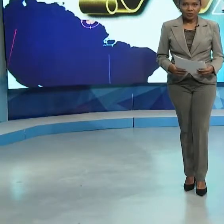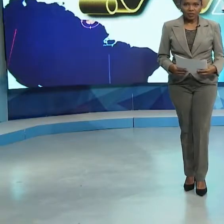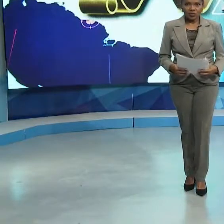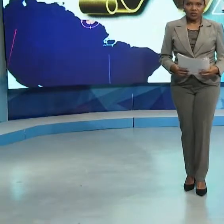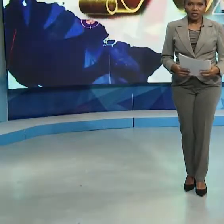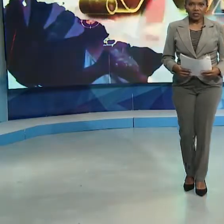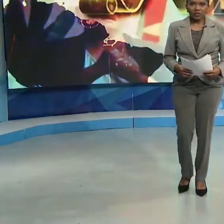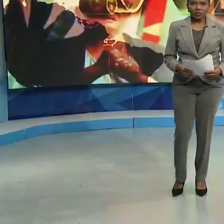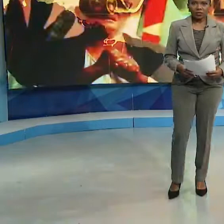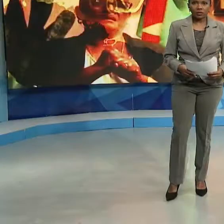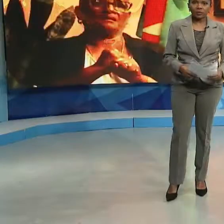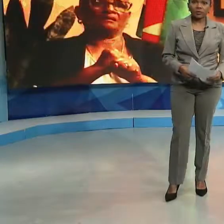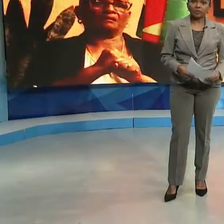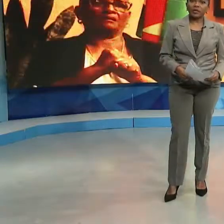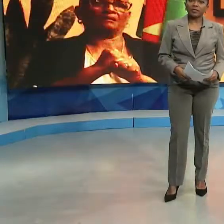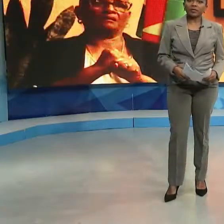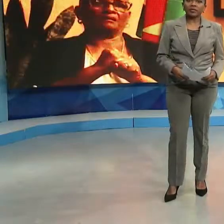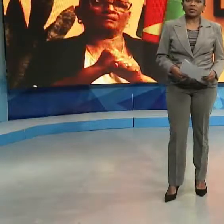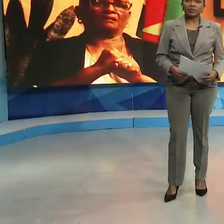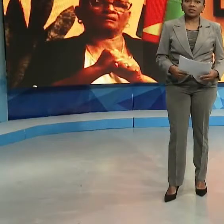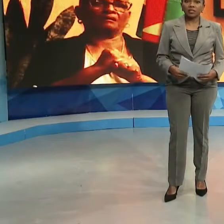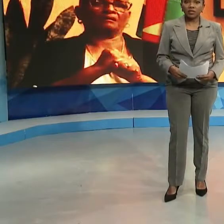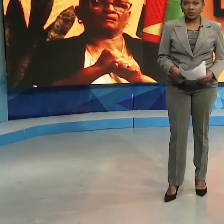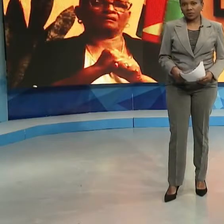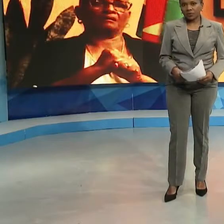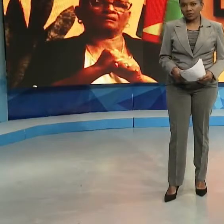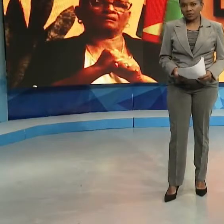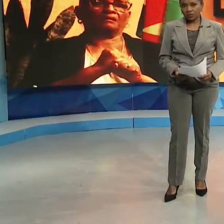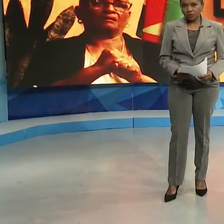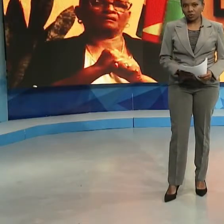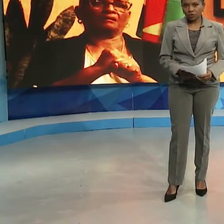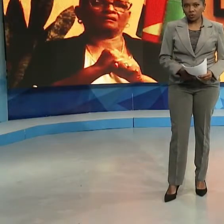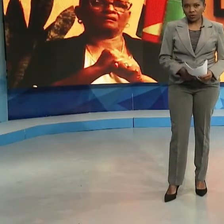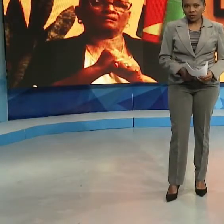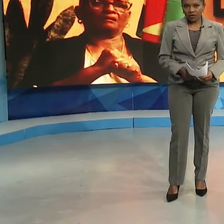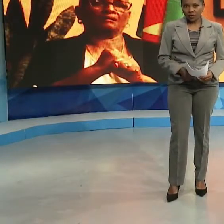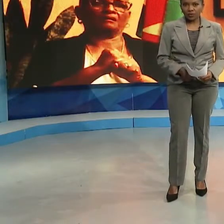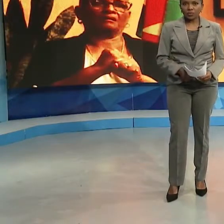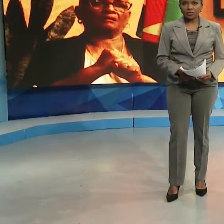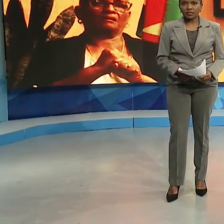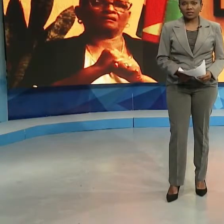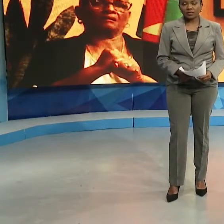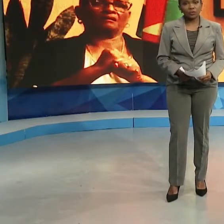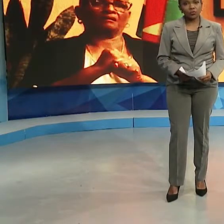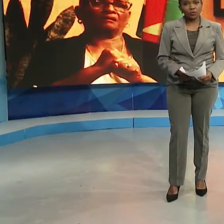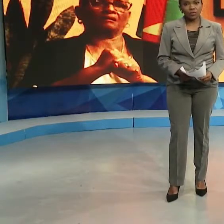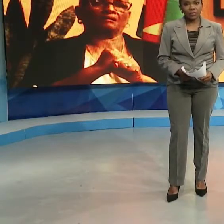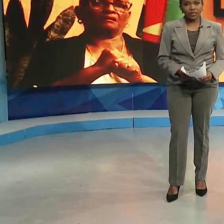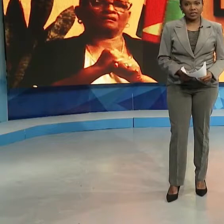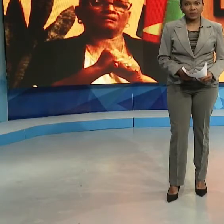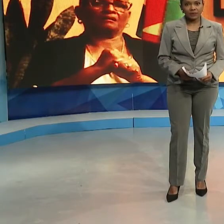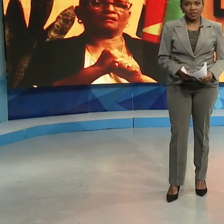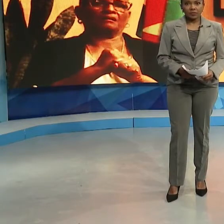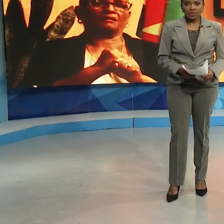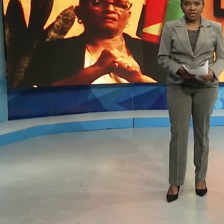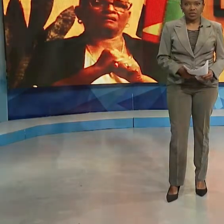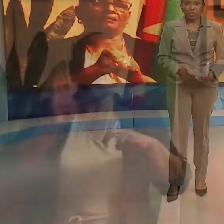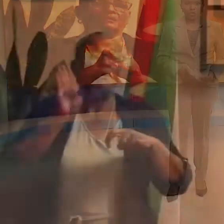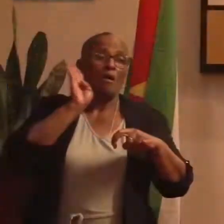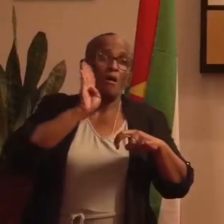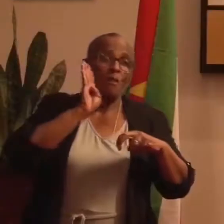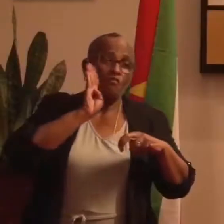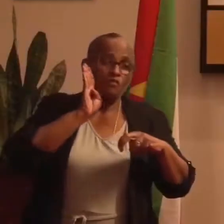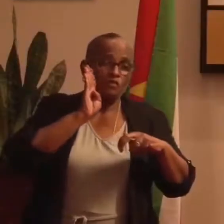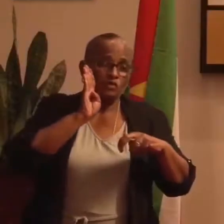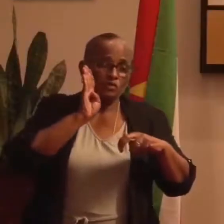Tijdens een persconferentie in Courtyard by Marriott is het nieuwe kabinet Santokki-Brunswijk gepresenteerd door de coalitie, bestaande